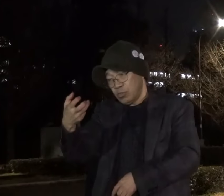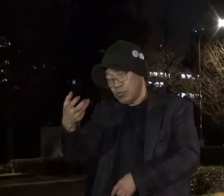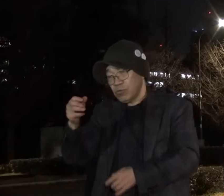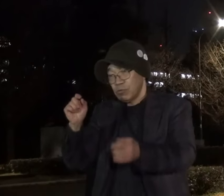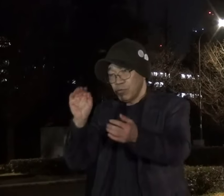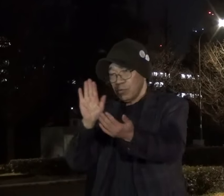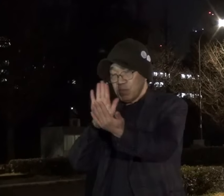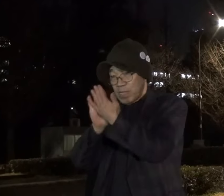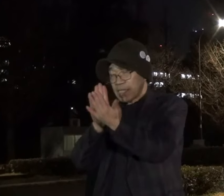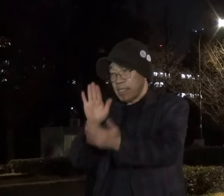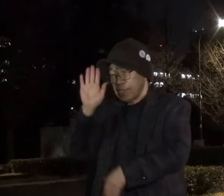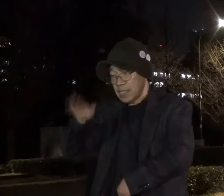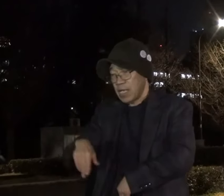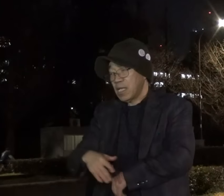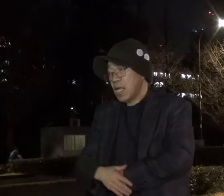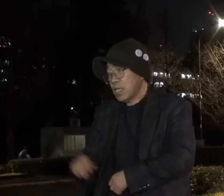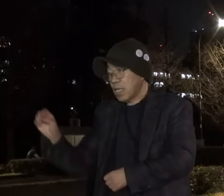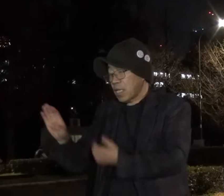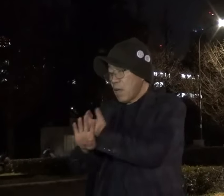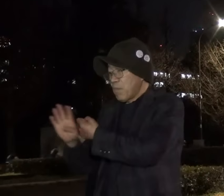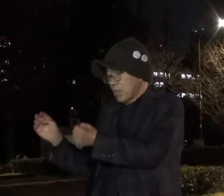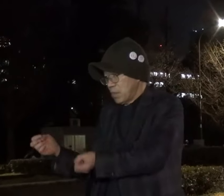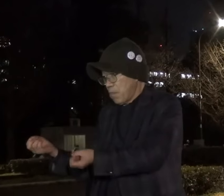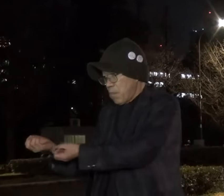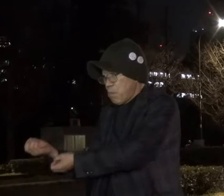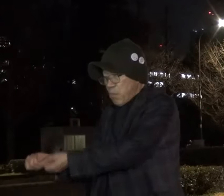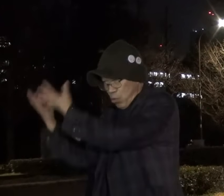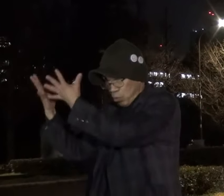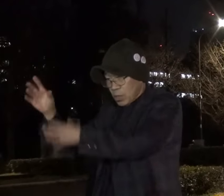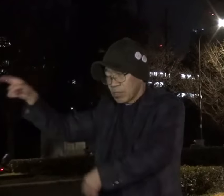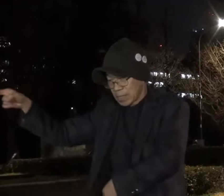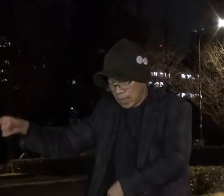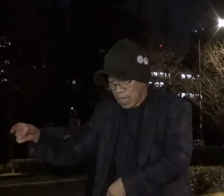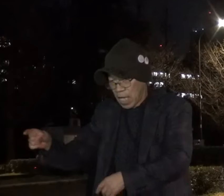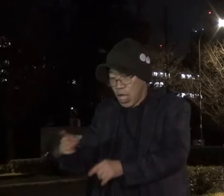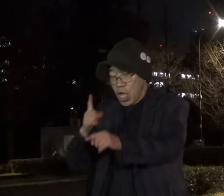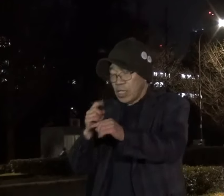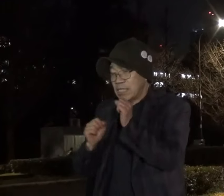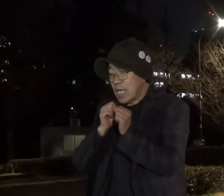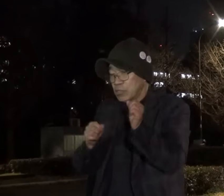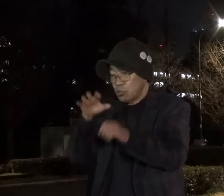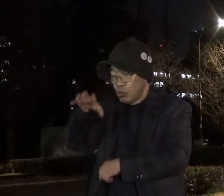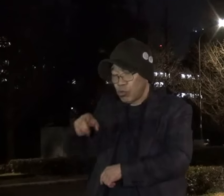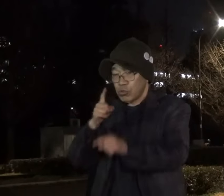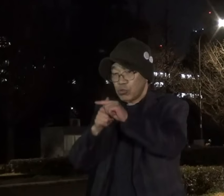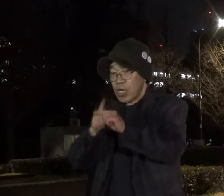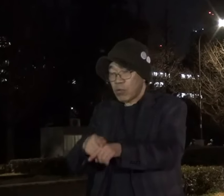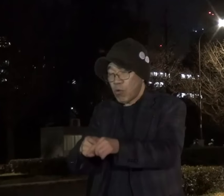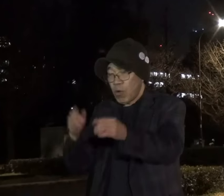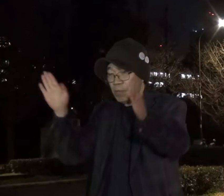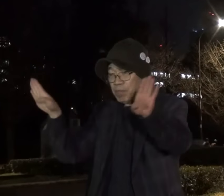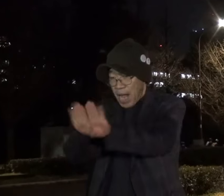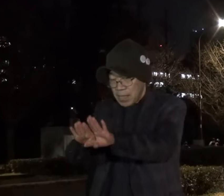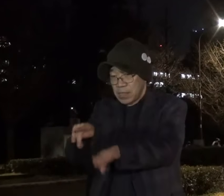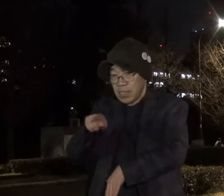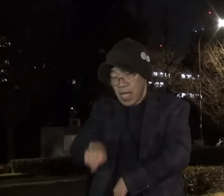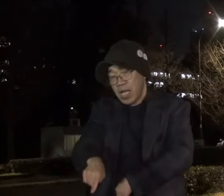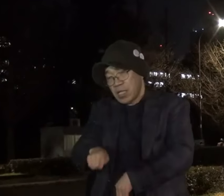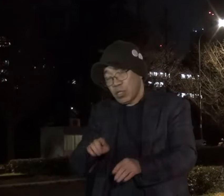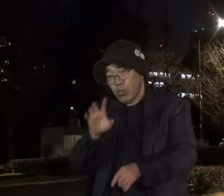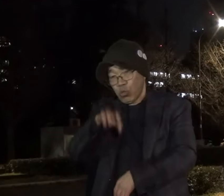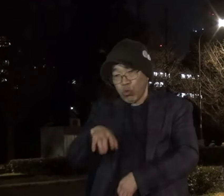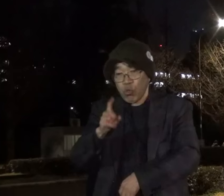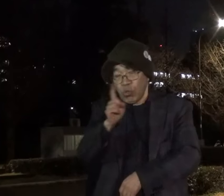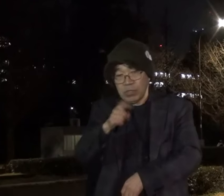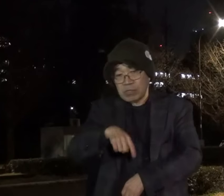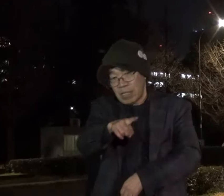原発で爆発があったので、避難所になっているこの中学校は閉鎖されると言われ、 どこへ行けばわからないまま、とにかく出る